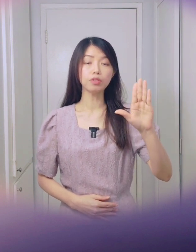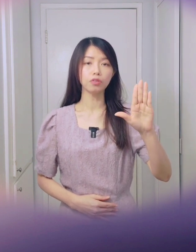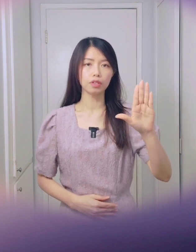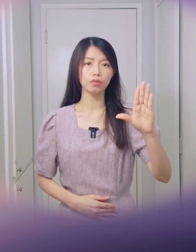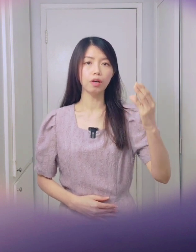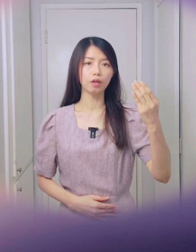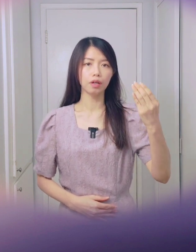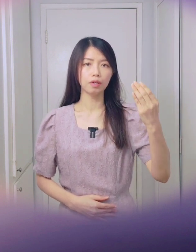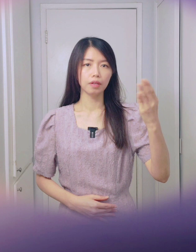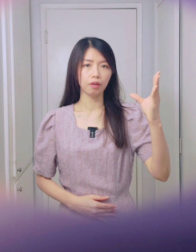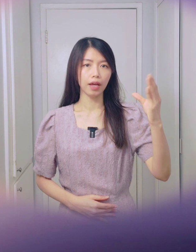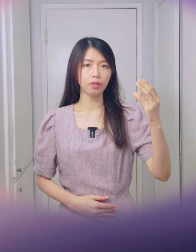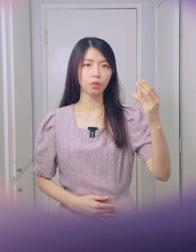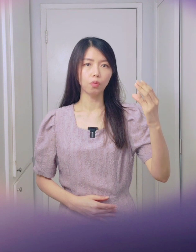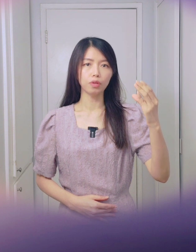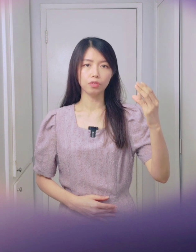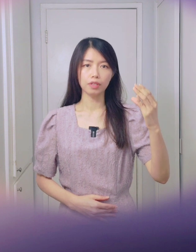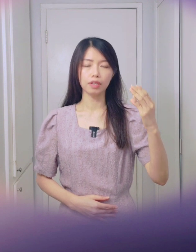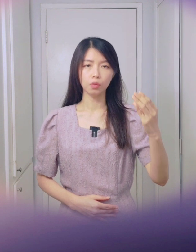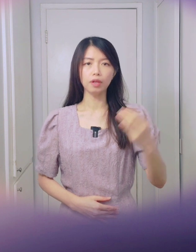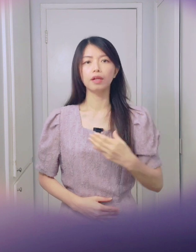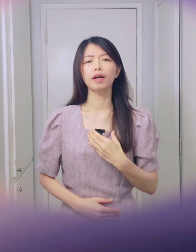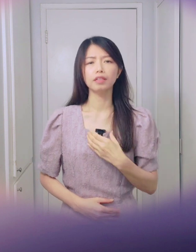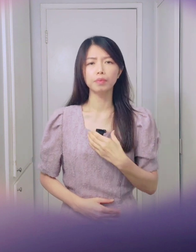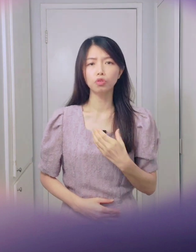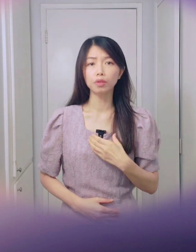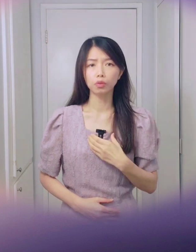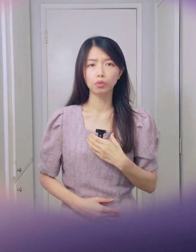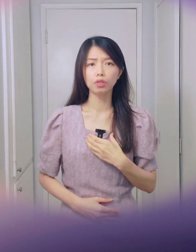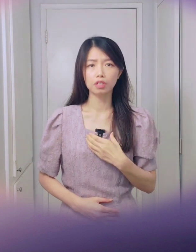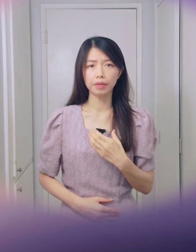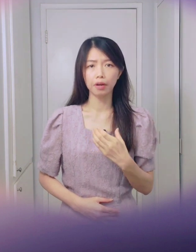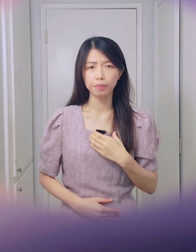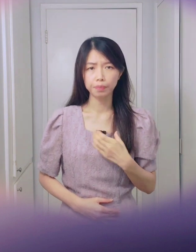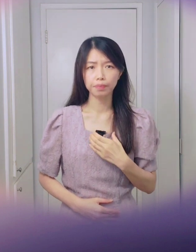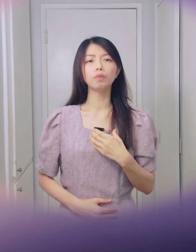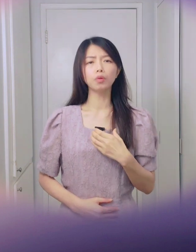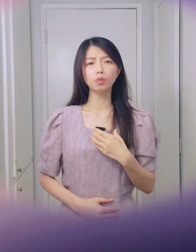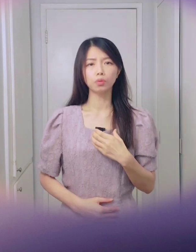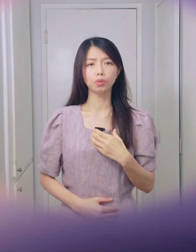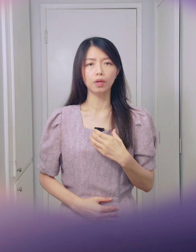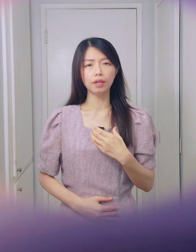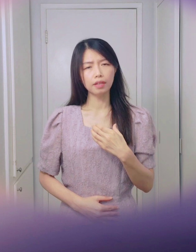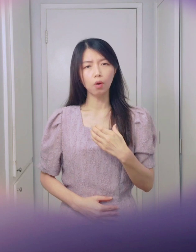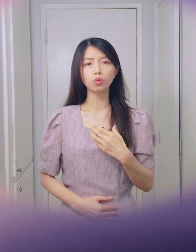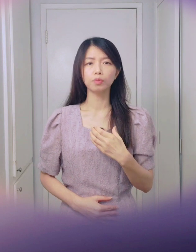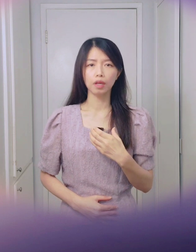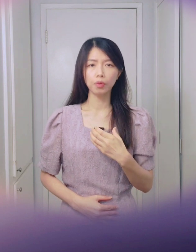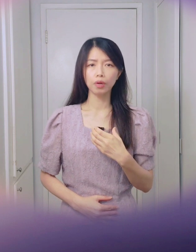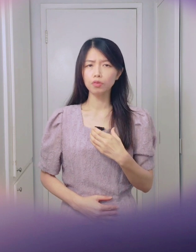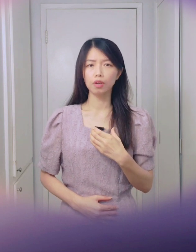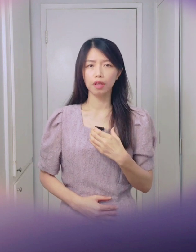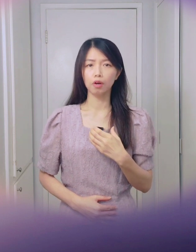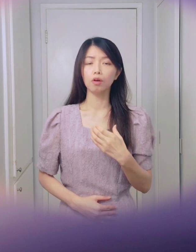다 붙여 주시고요. 이렇게 안쪽으로 오므려 주신 이 손을 가슴을 2번 정도 두들기시면 돼요. 표정도 살짝